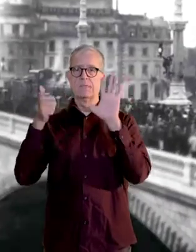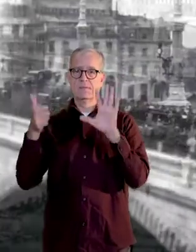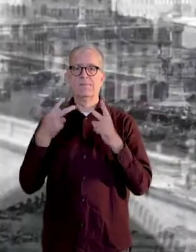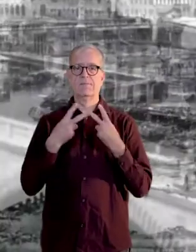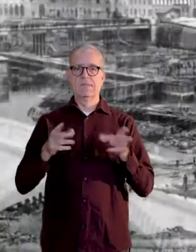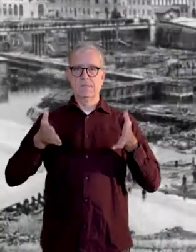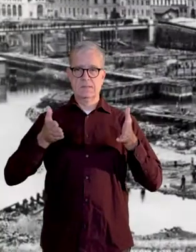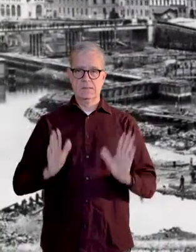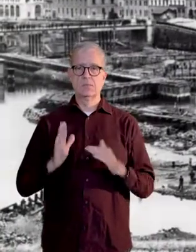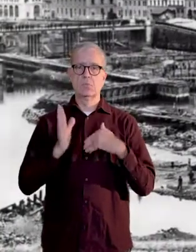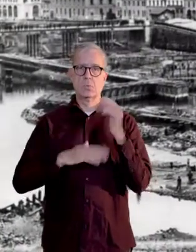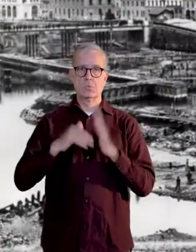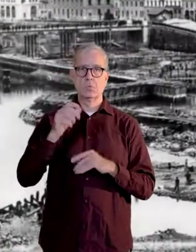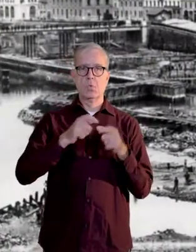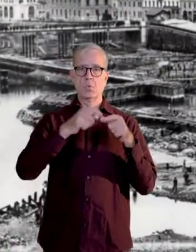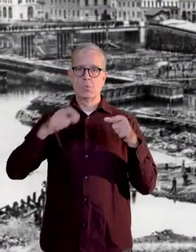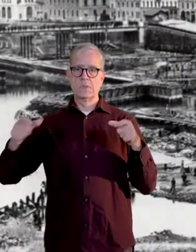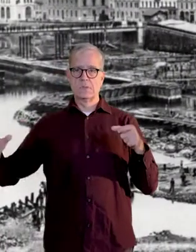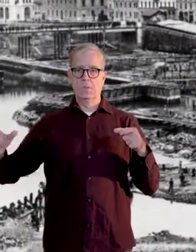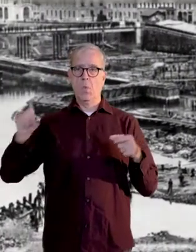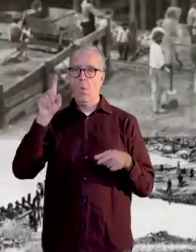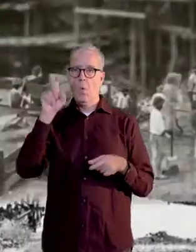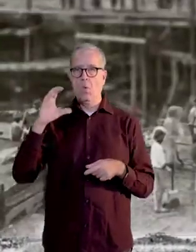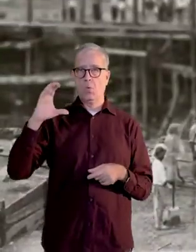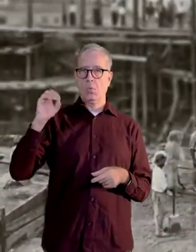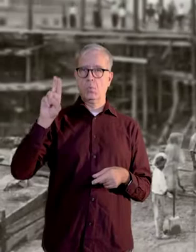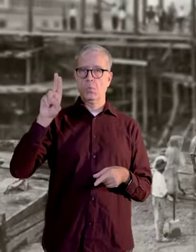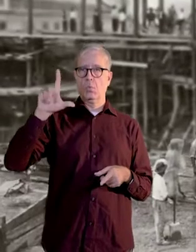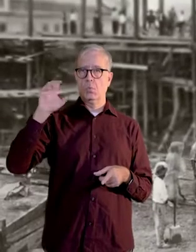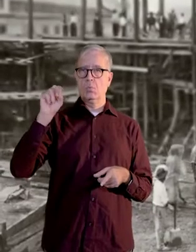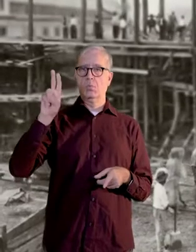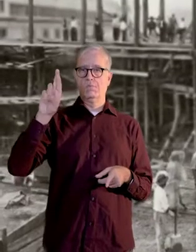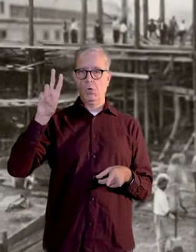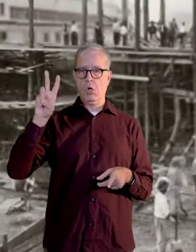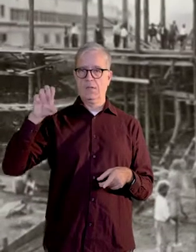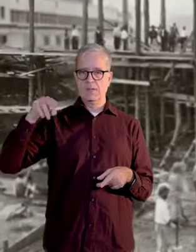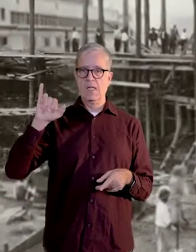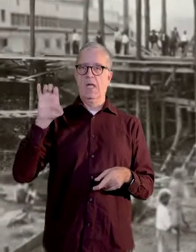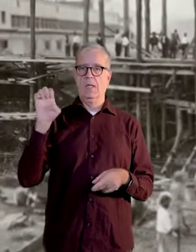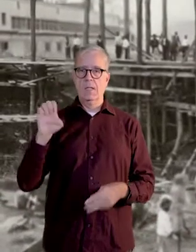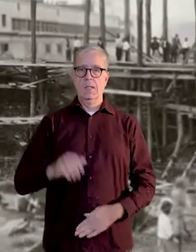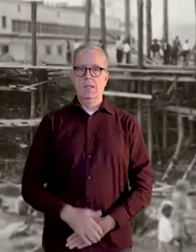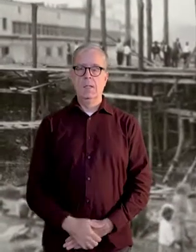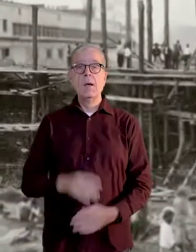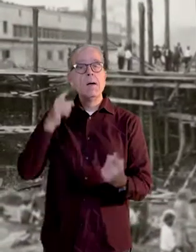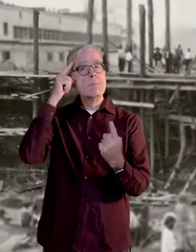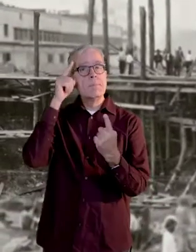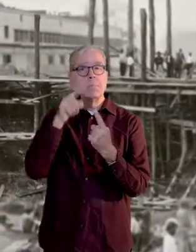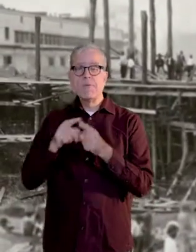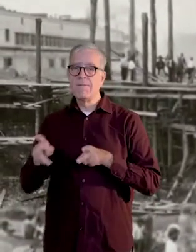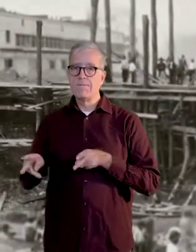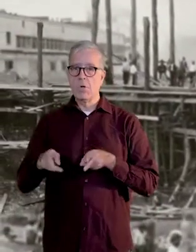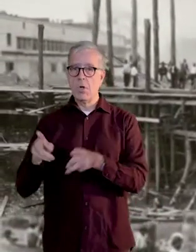ville décida de construire une usine hydraulique à la Coulouvronnière. Elle avait pour mission de distribuer la force motrice du Rhône aux artisans